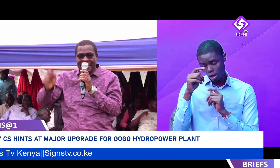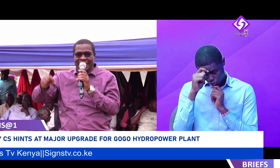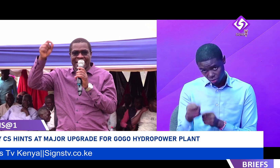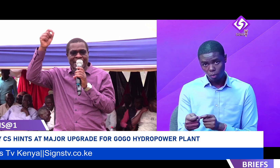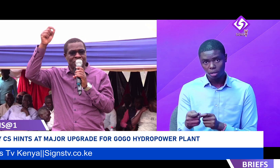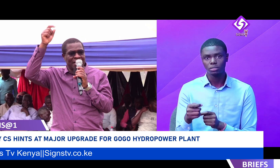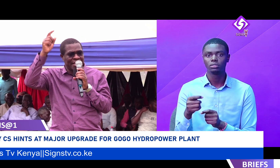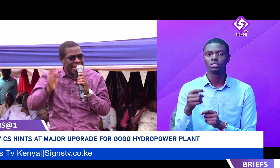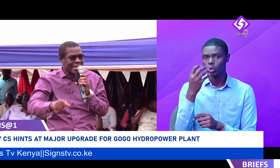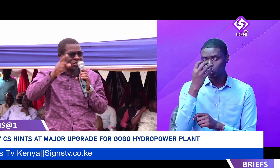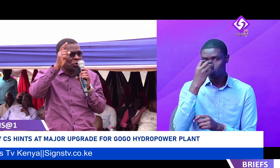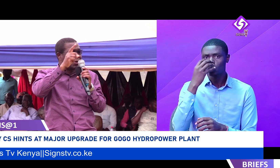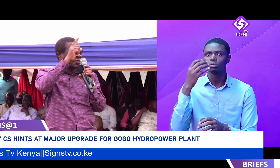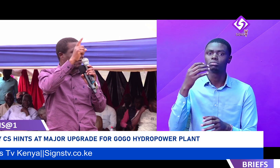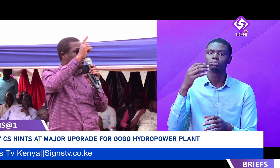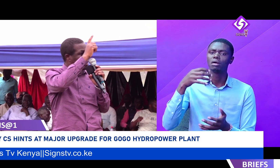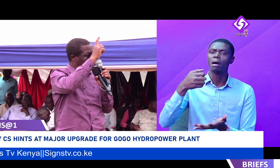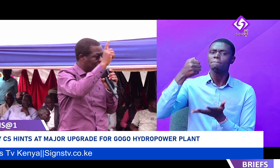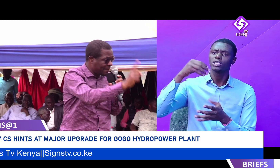bajeti karibu shilingi 2.7 billion